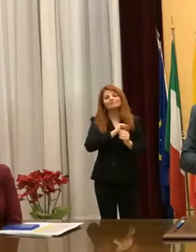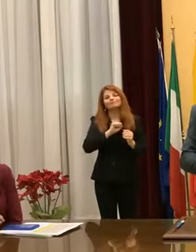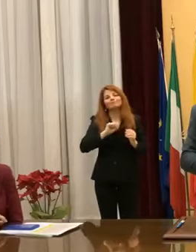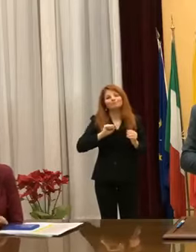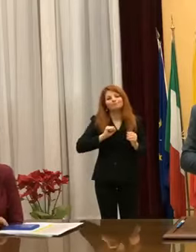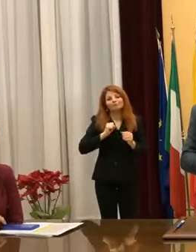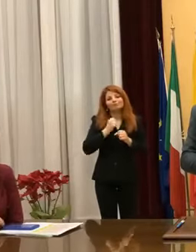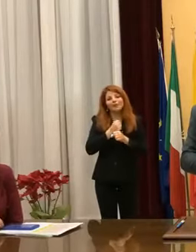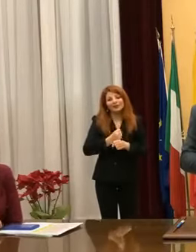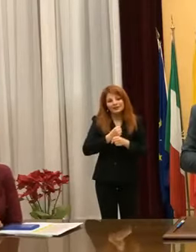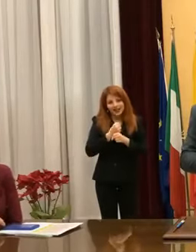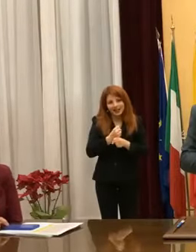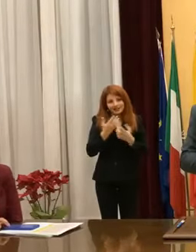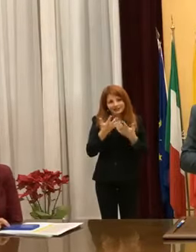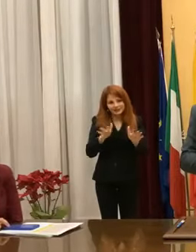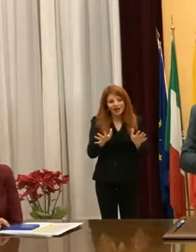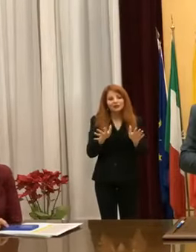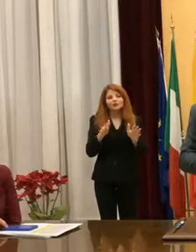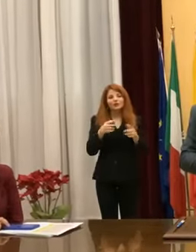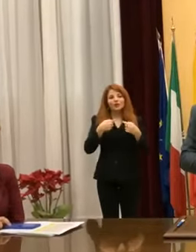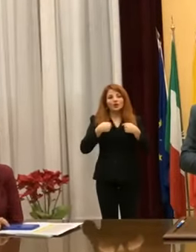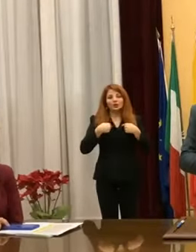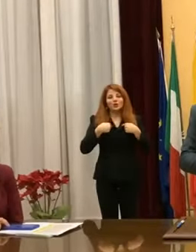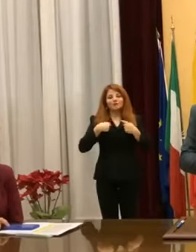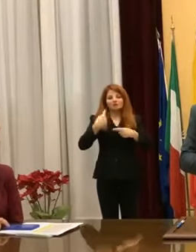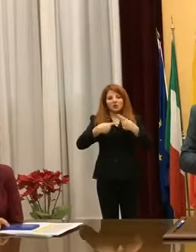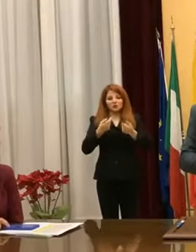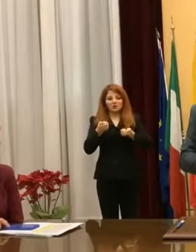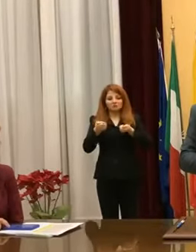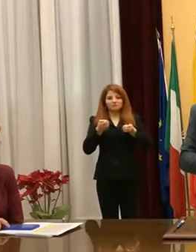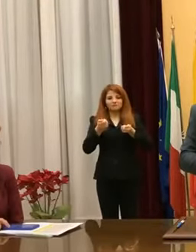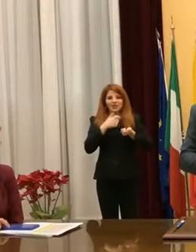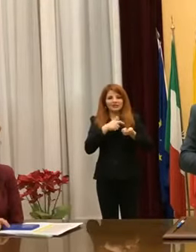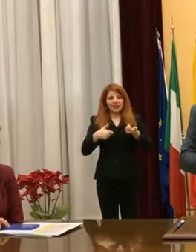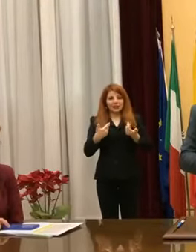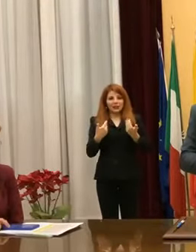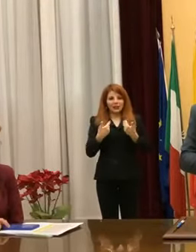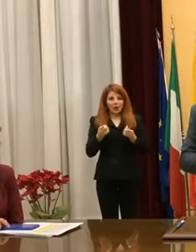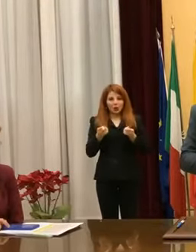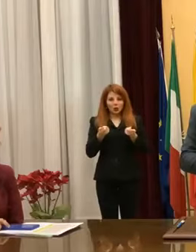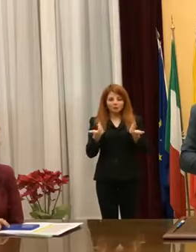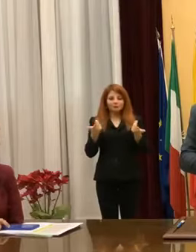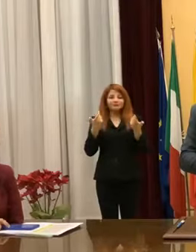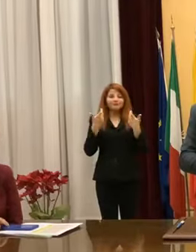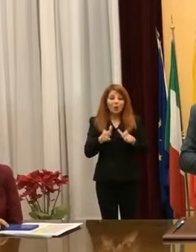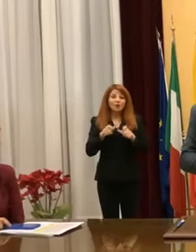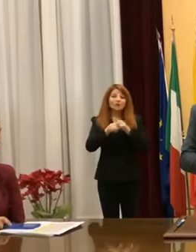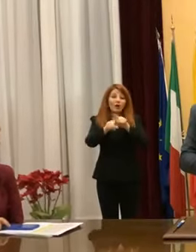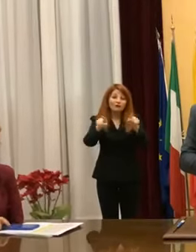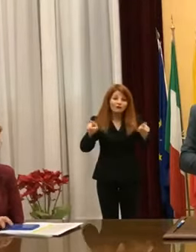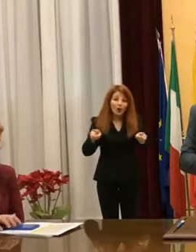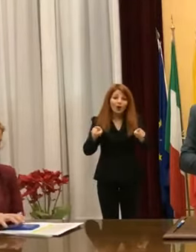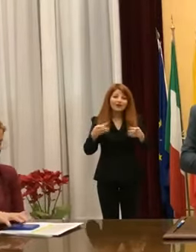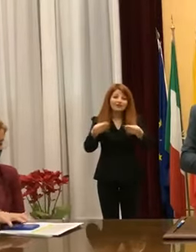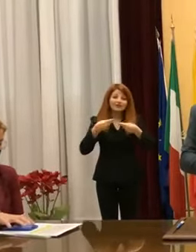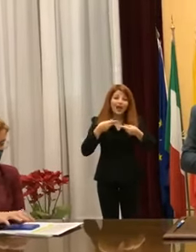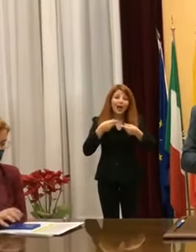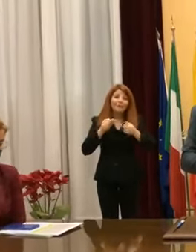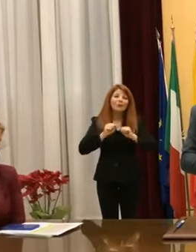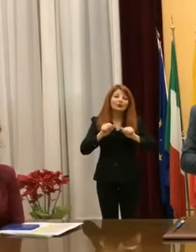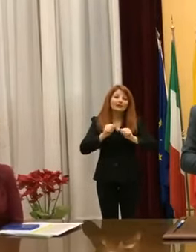al timone perché voi mi avete consentito di resistere, avete ribadito la